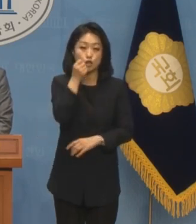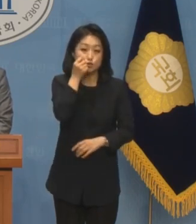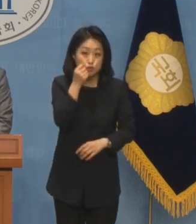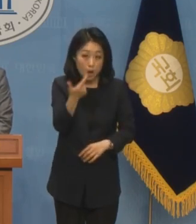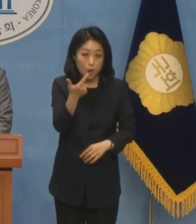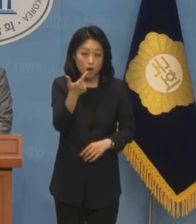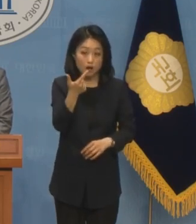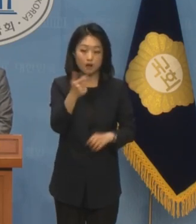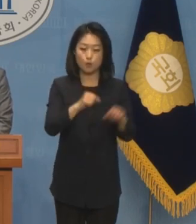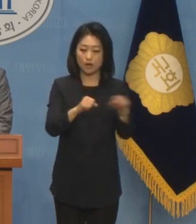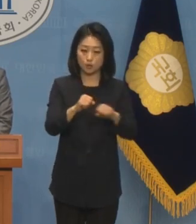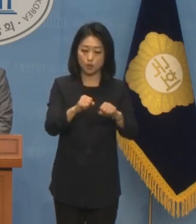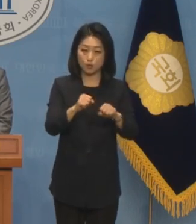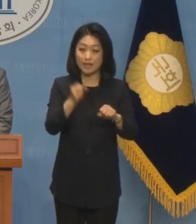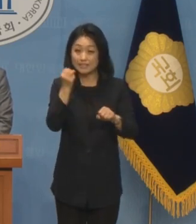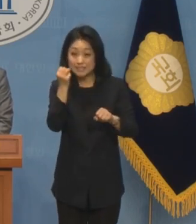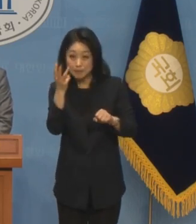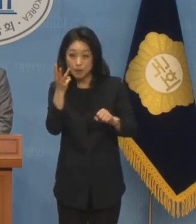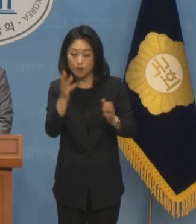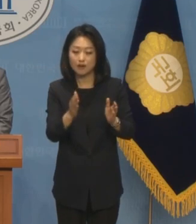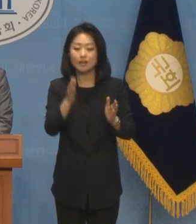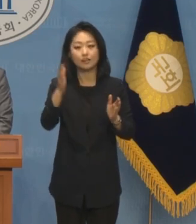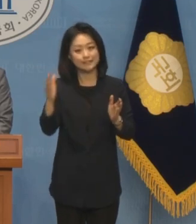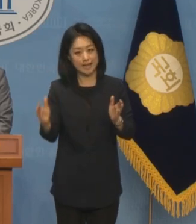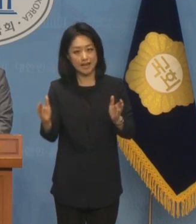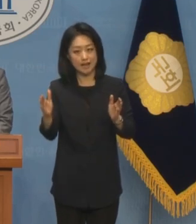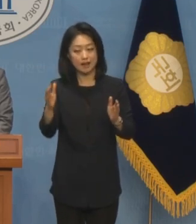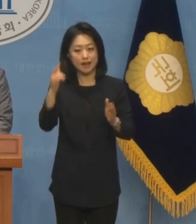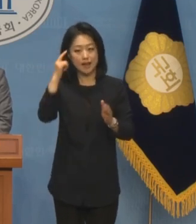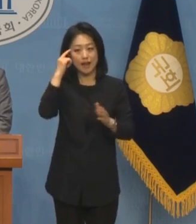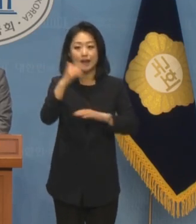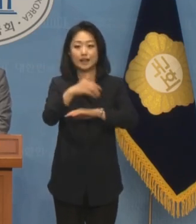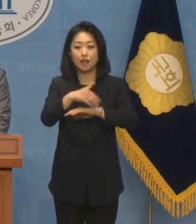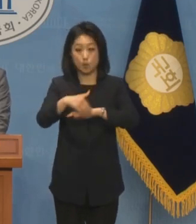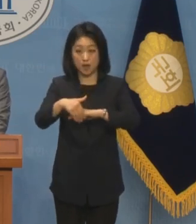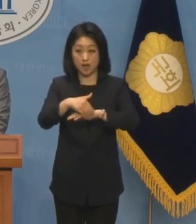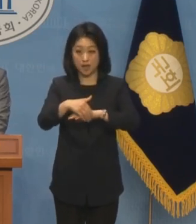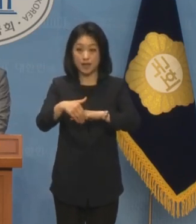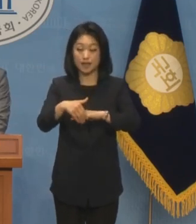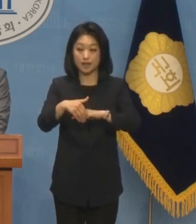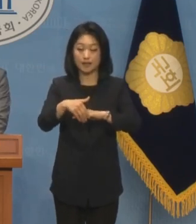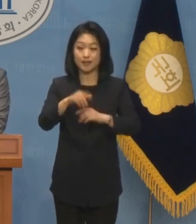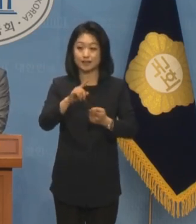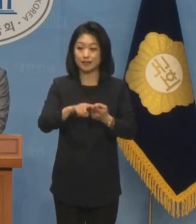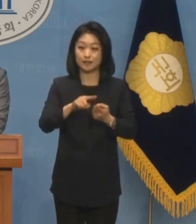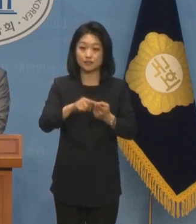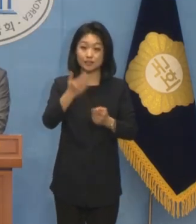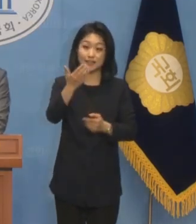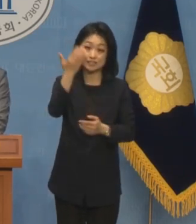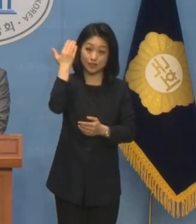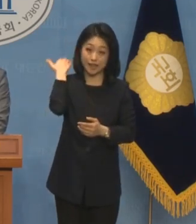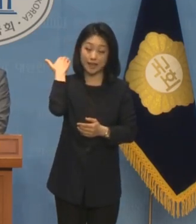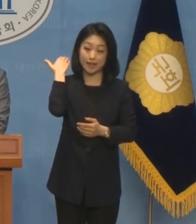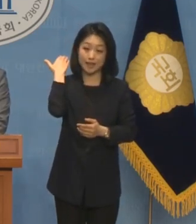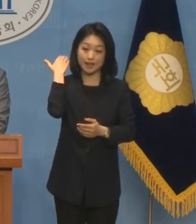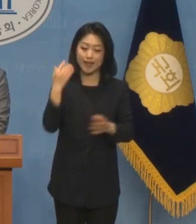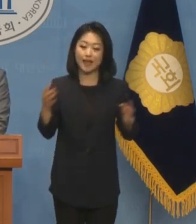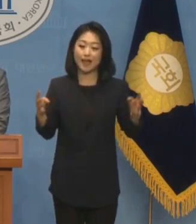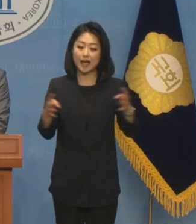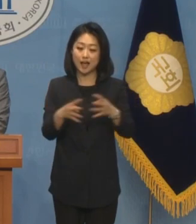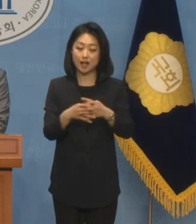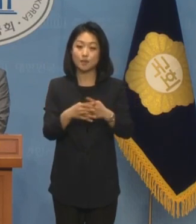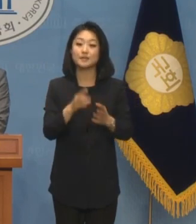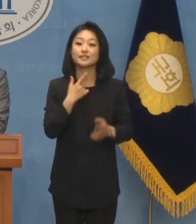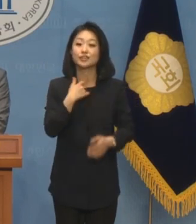기간으로 활동하 되 3개월 이내에서 연장 가능한 안으로 어 과거에 어느 정도 합의본